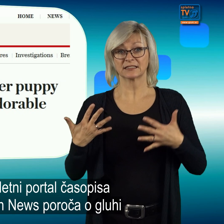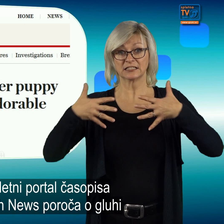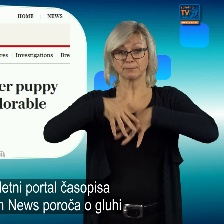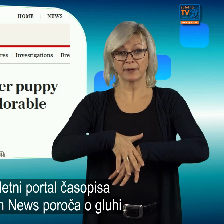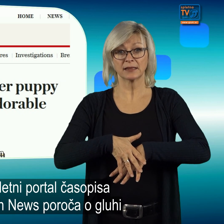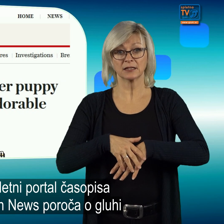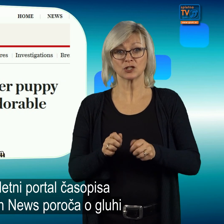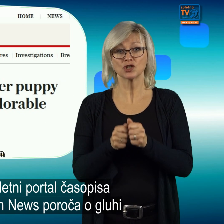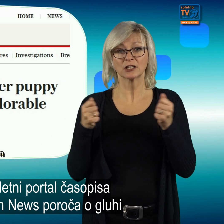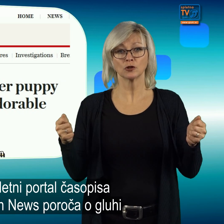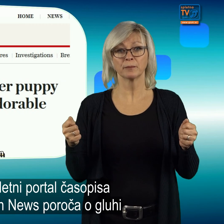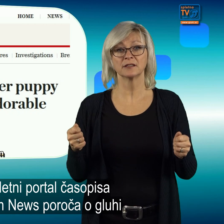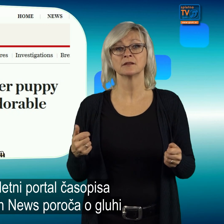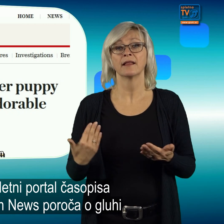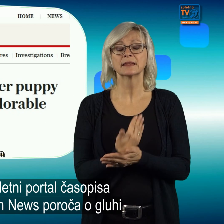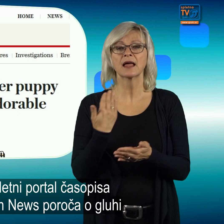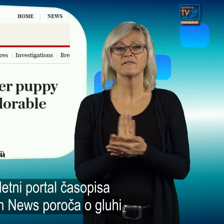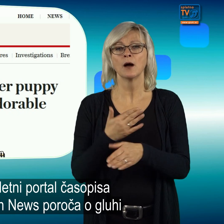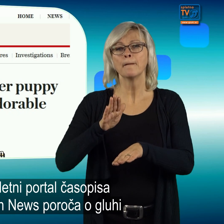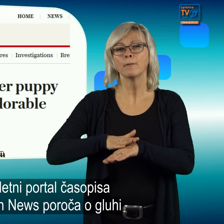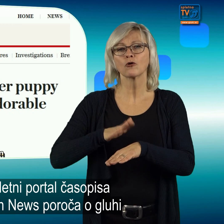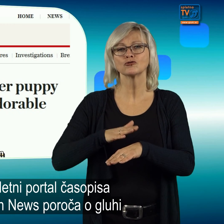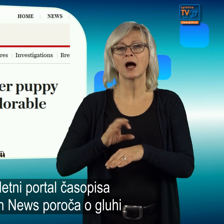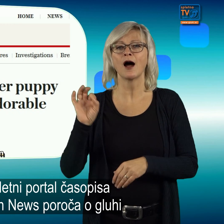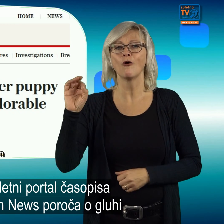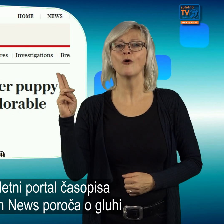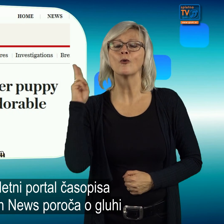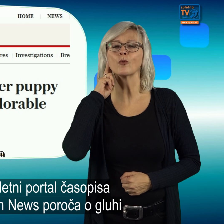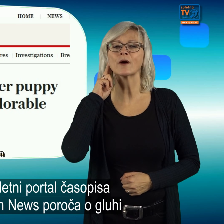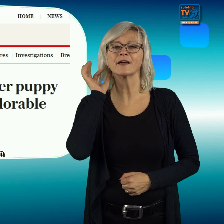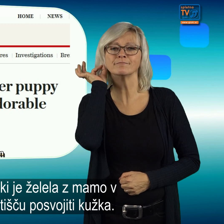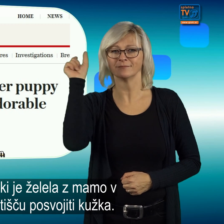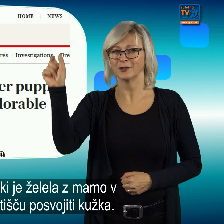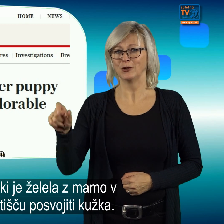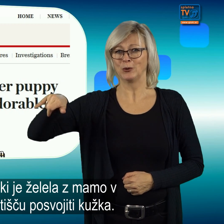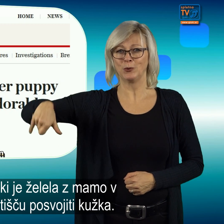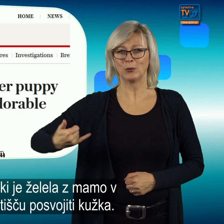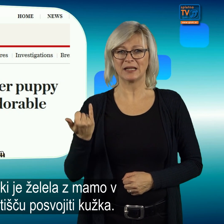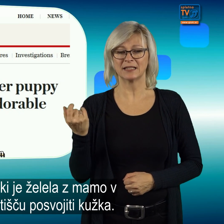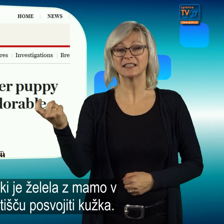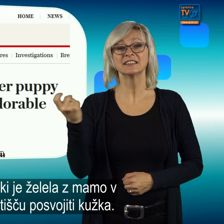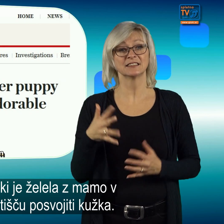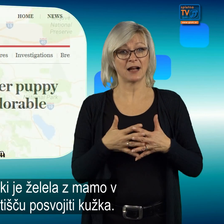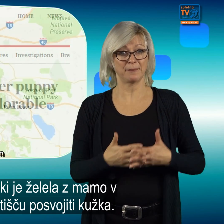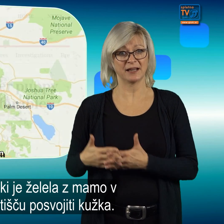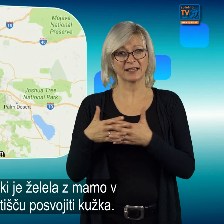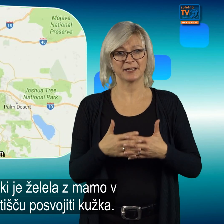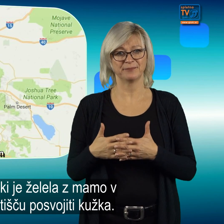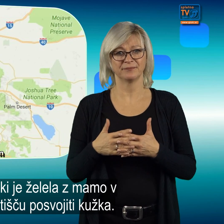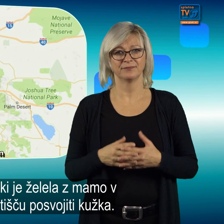Britanski spletni portal časopisa The Telegraph News poroča o gluhi Juliji iz Združenih držav Amerike, ki je želela z mamo v